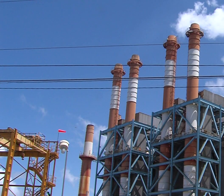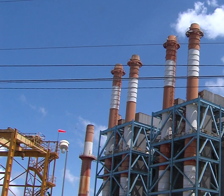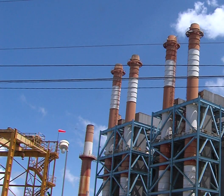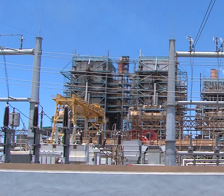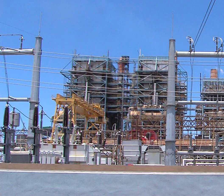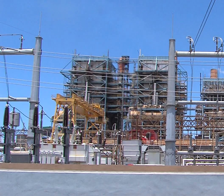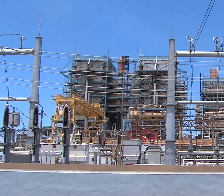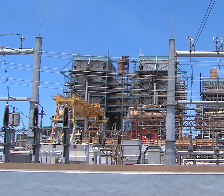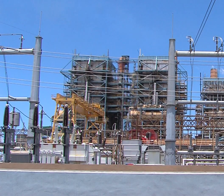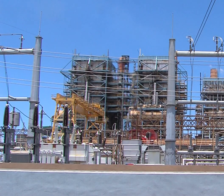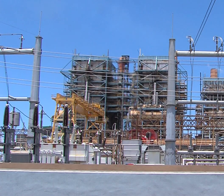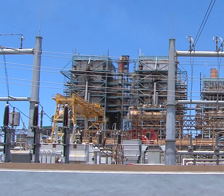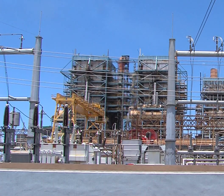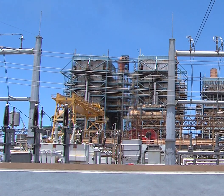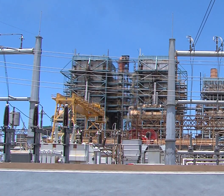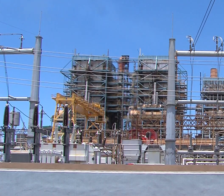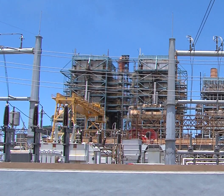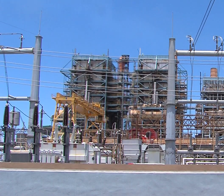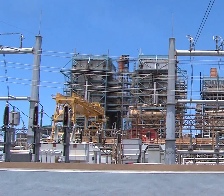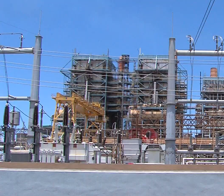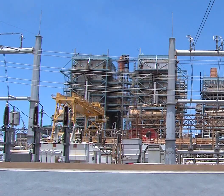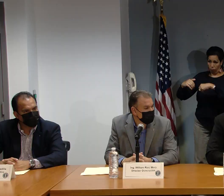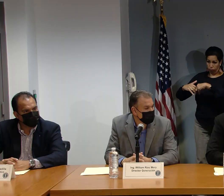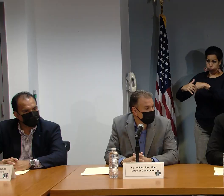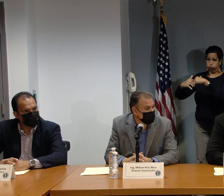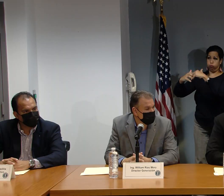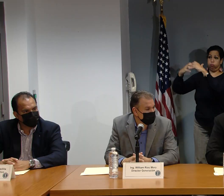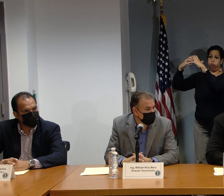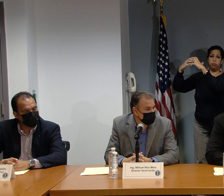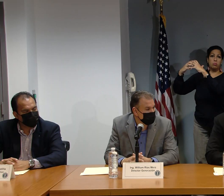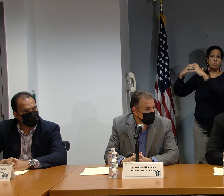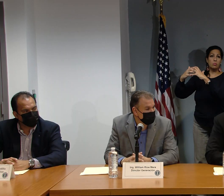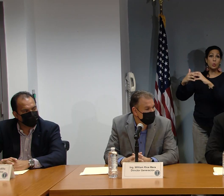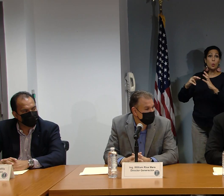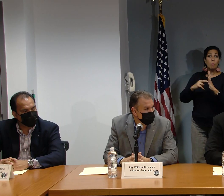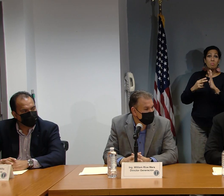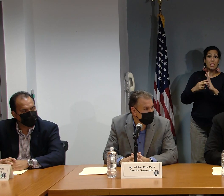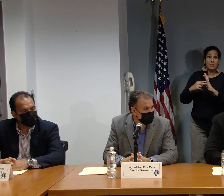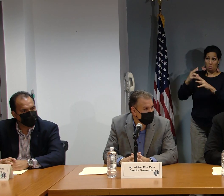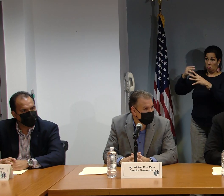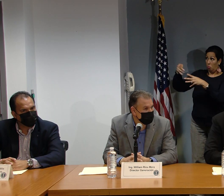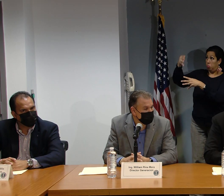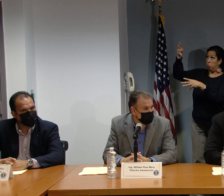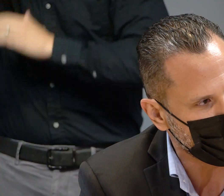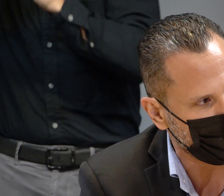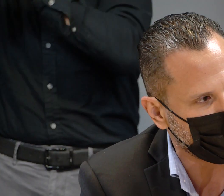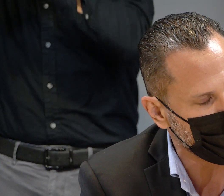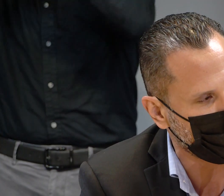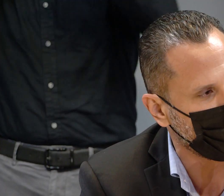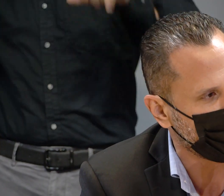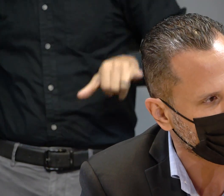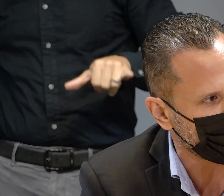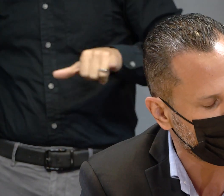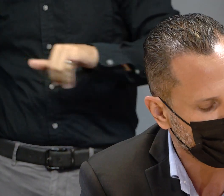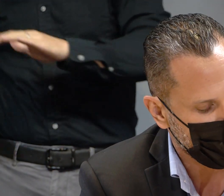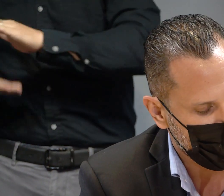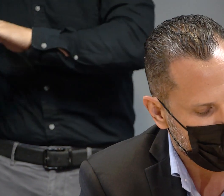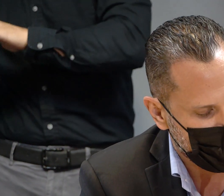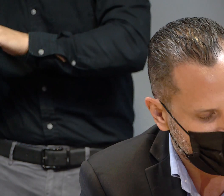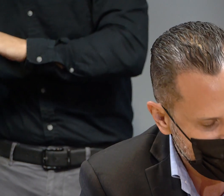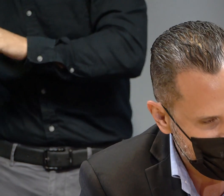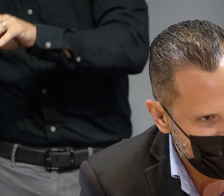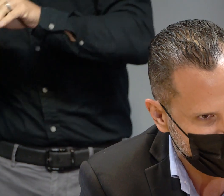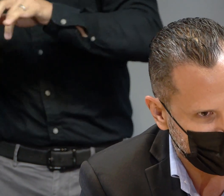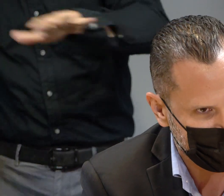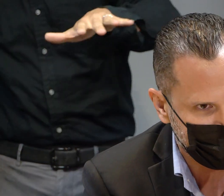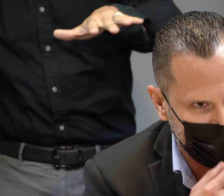esta situación debe estar aliviada así lo aseguró y frank paredes maisonet director ejecutivo de la autoridad energía eléctrica ha preguntado